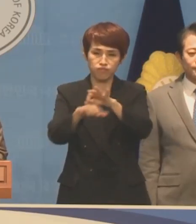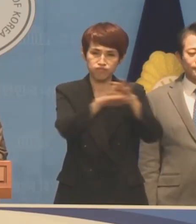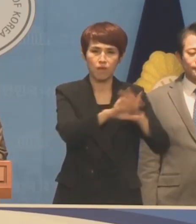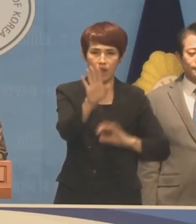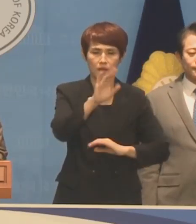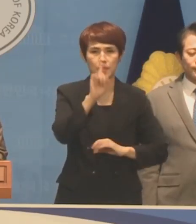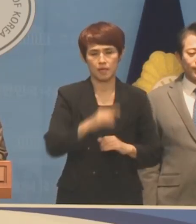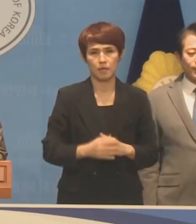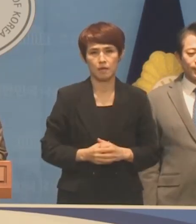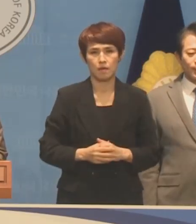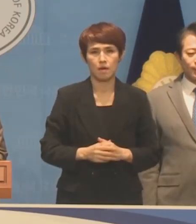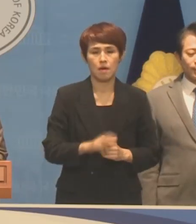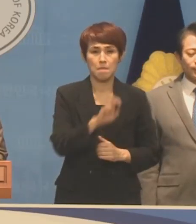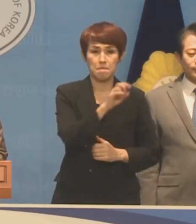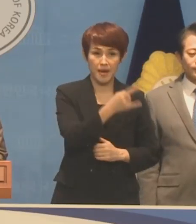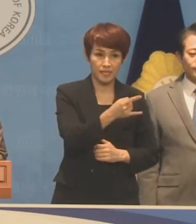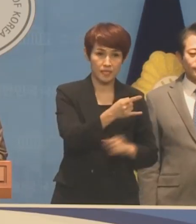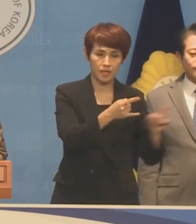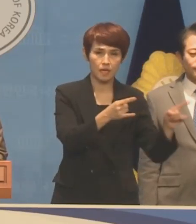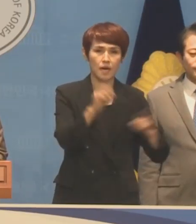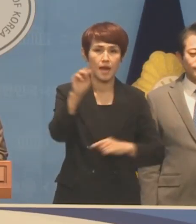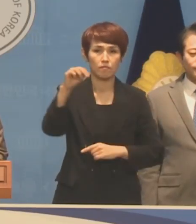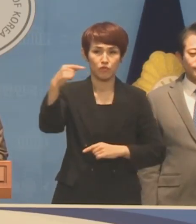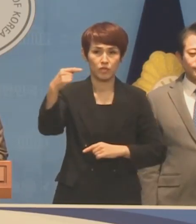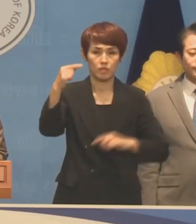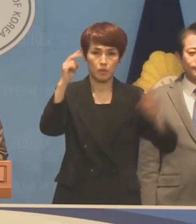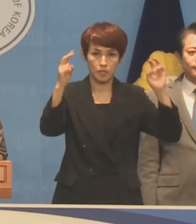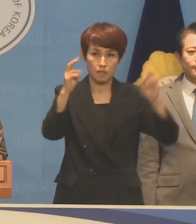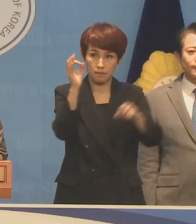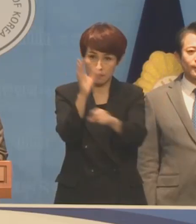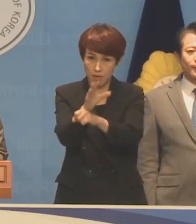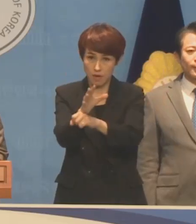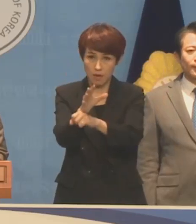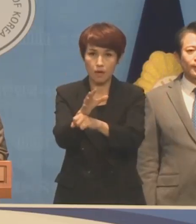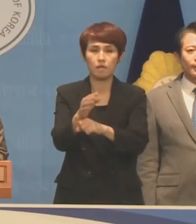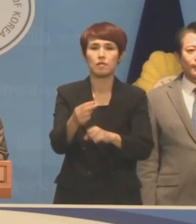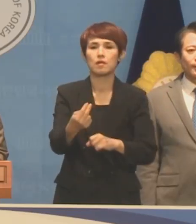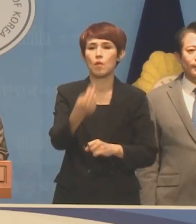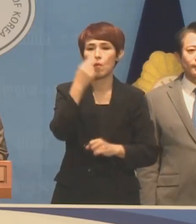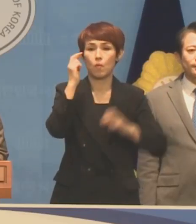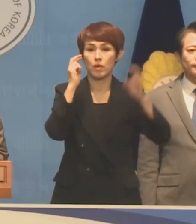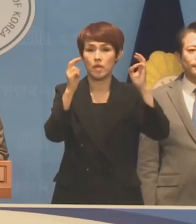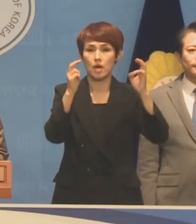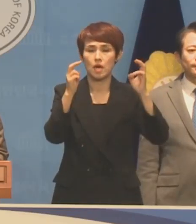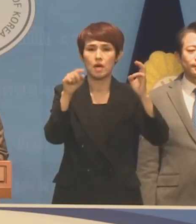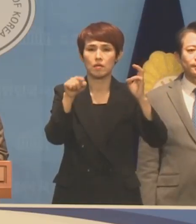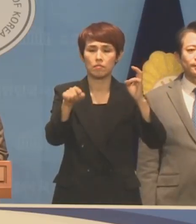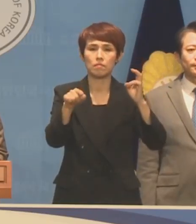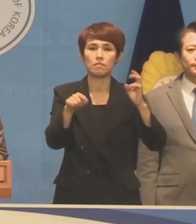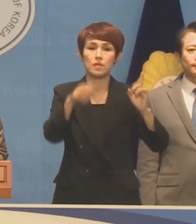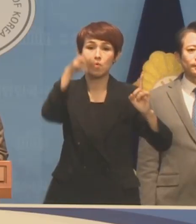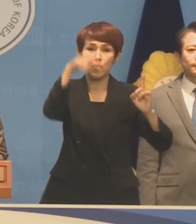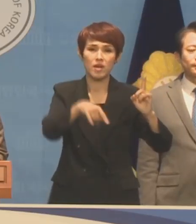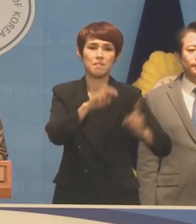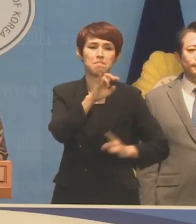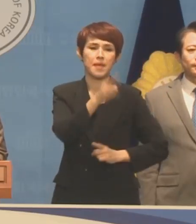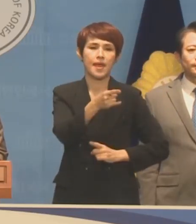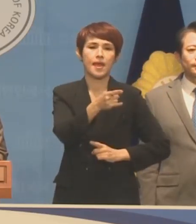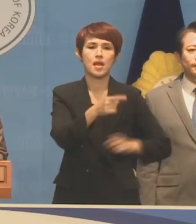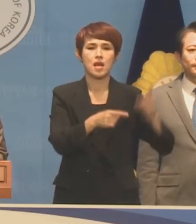메리츠가 MG손보를 인수하면 손해보험업계 1위가 메리츠로 바뀐다고